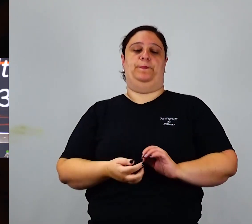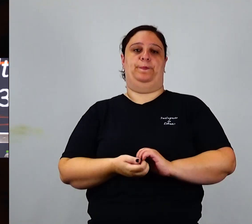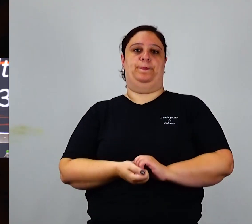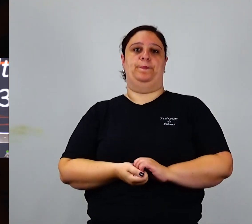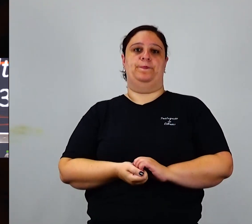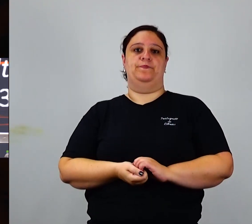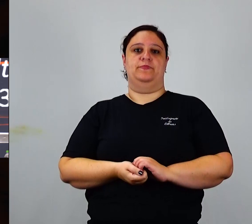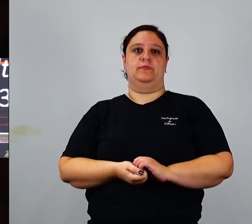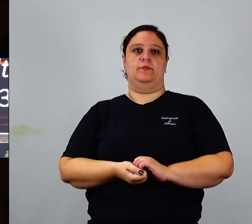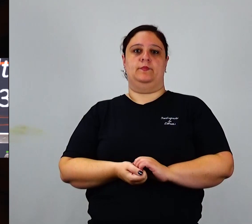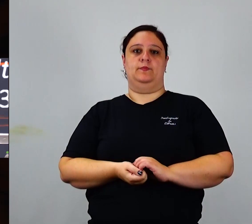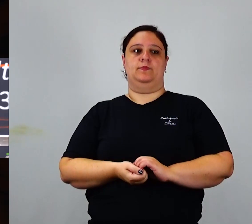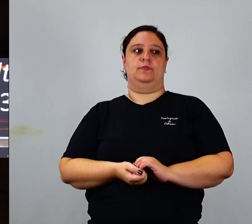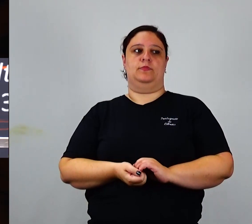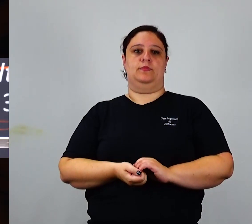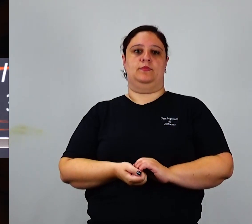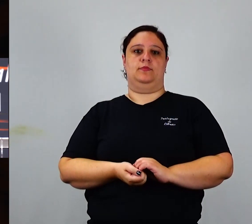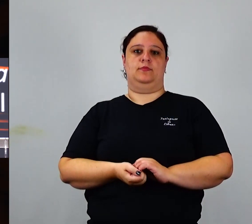para você